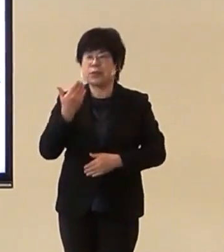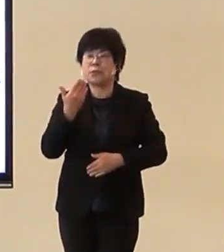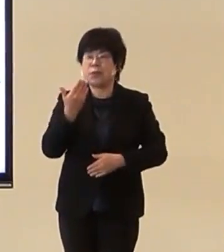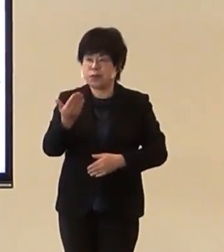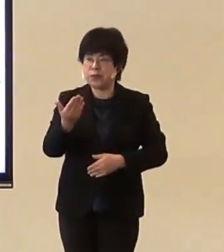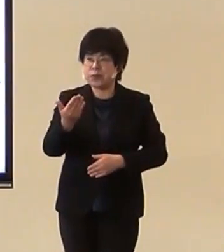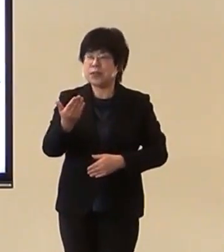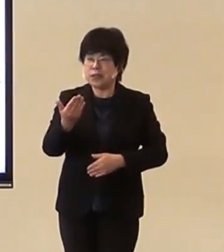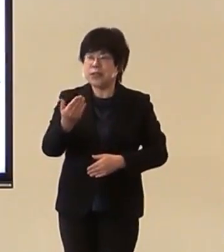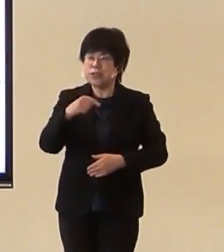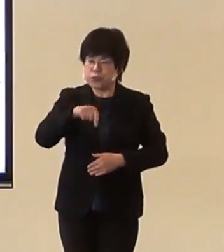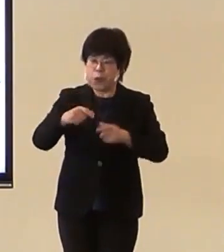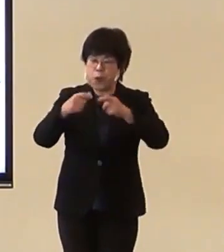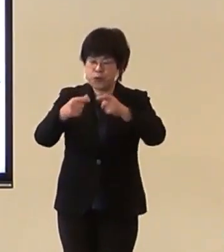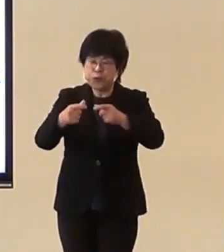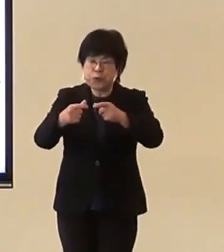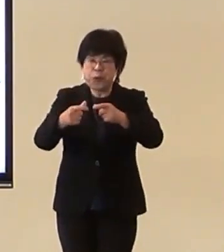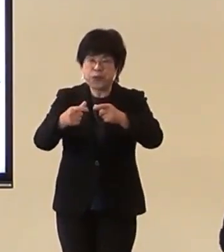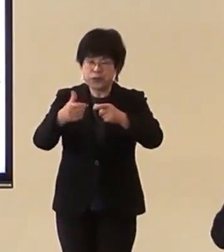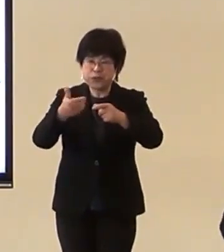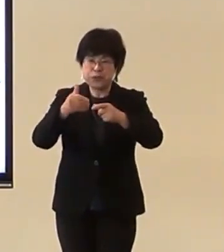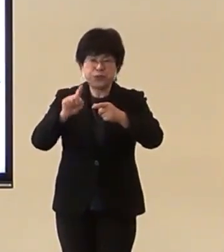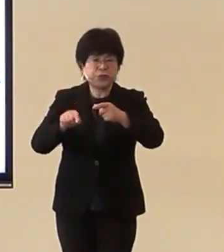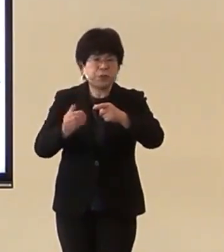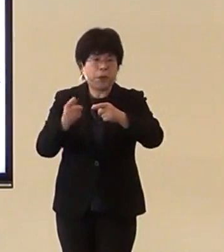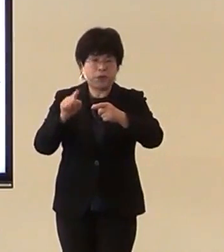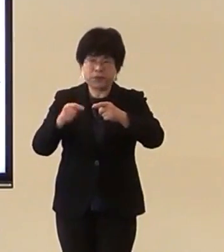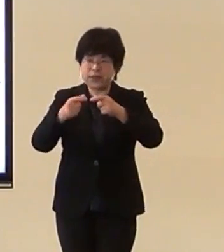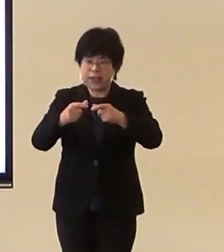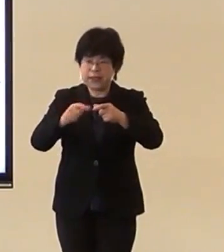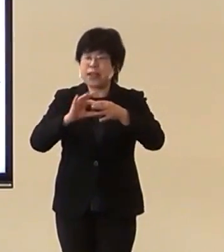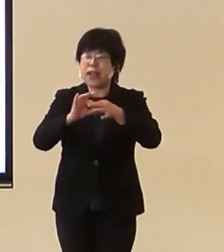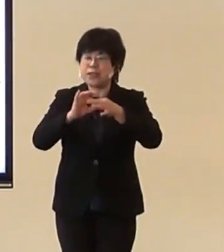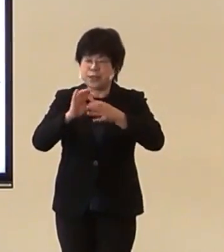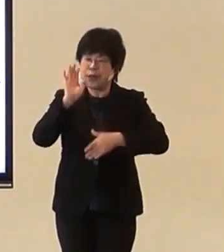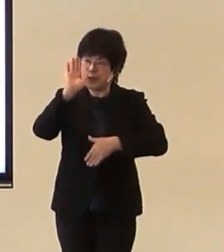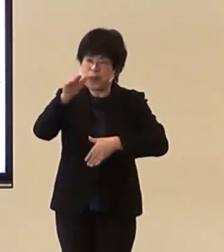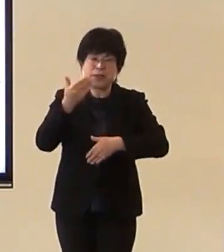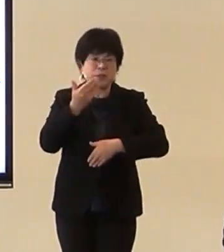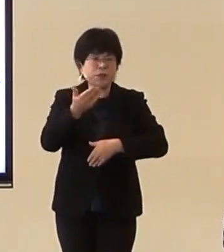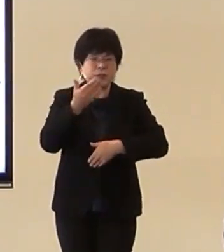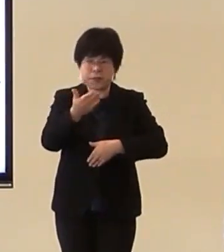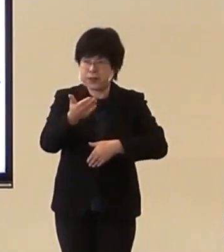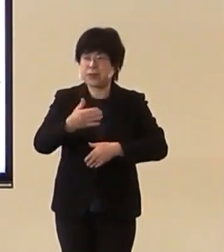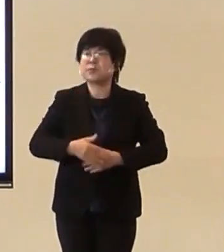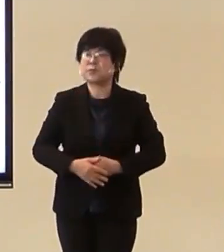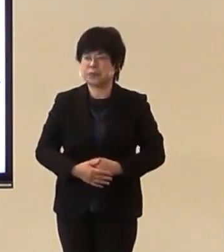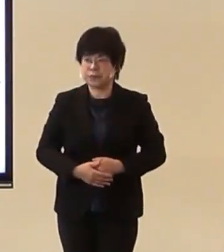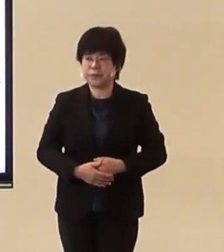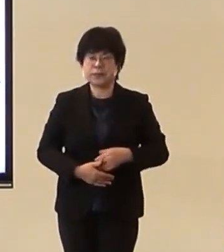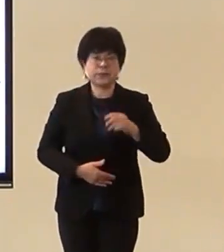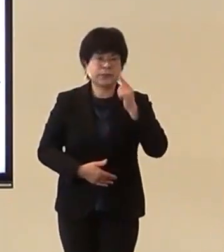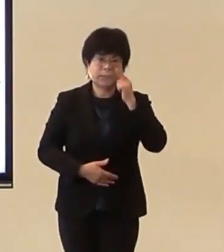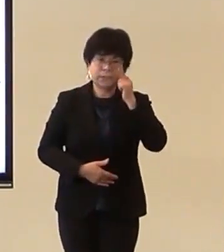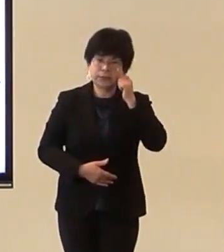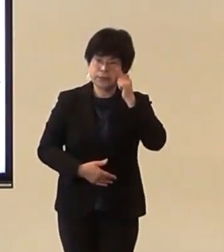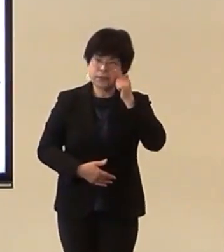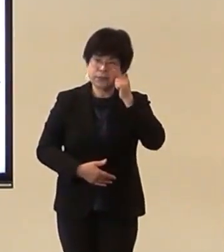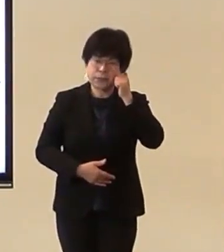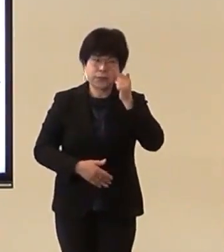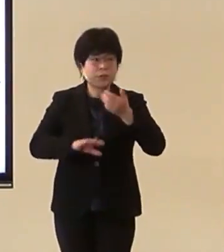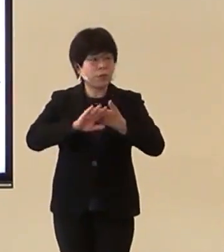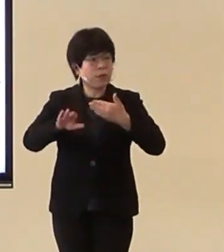またちょっとその辺は後で、はい、時間もう少し後でお尋ねします。とりあえずはじゃあ、 はい、他にございますで